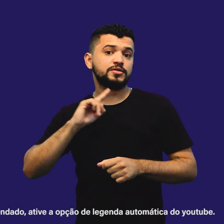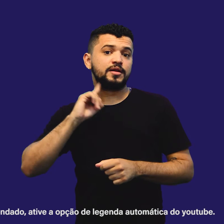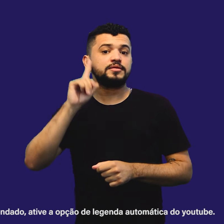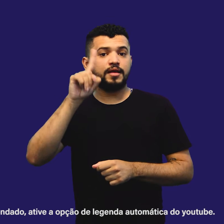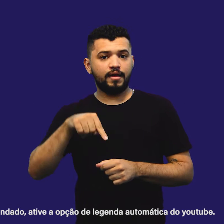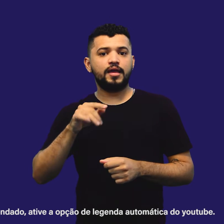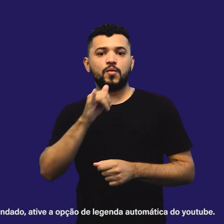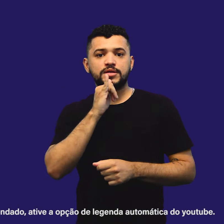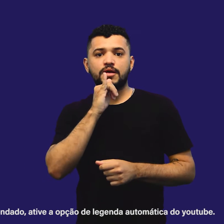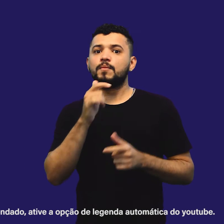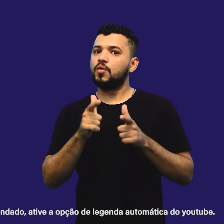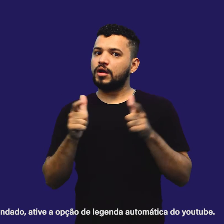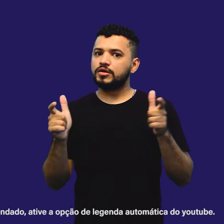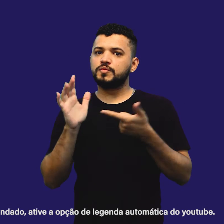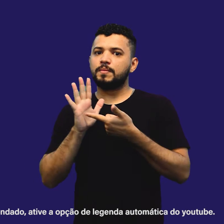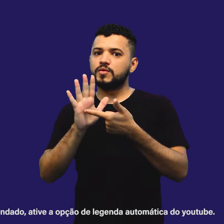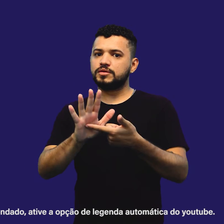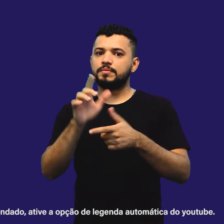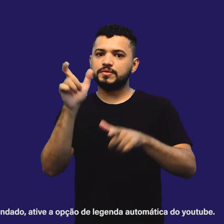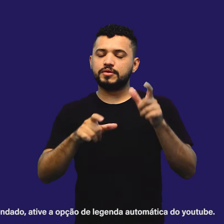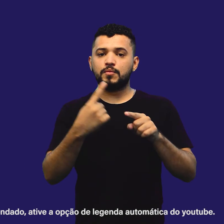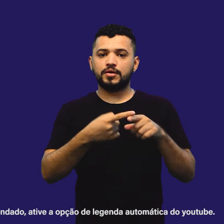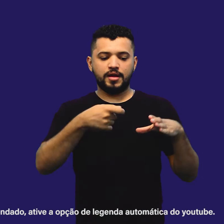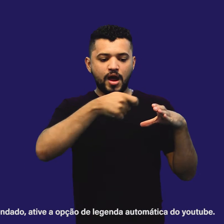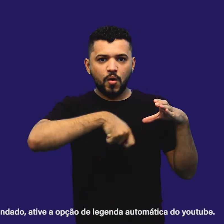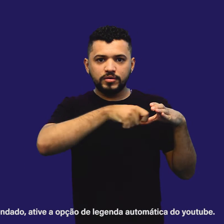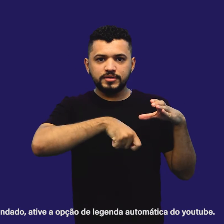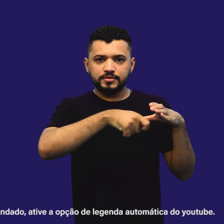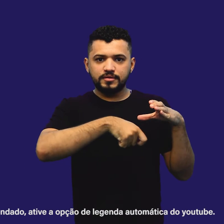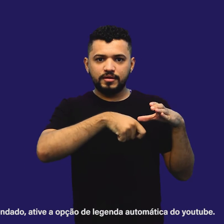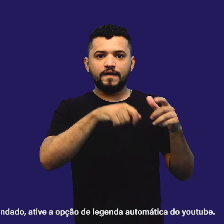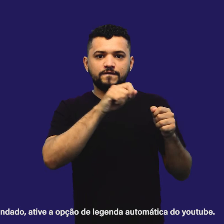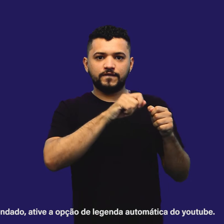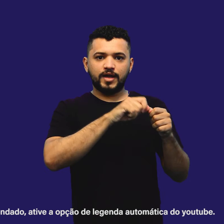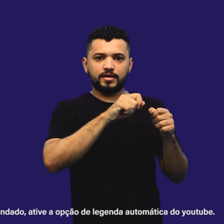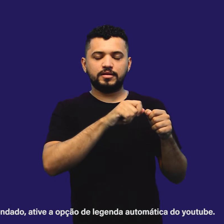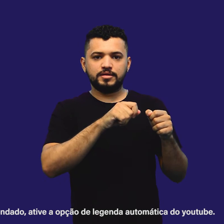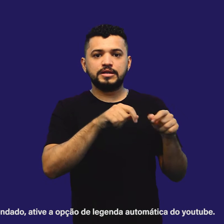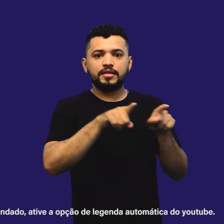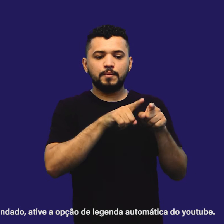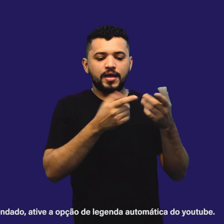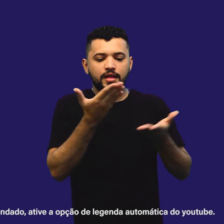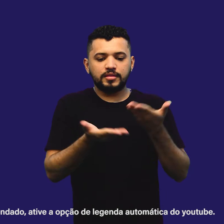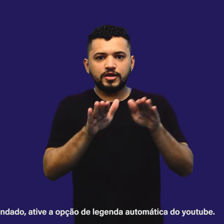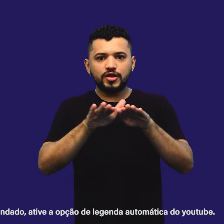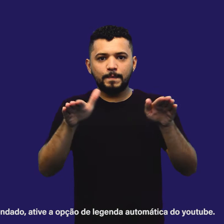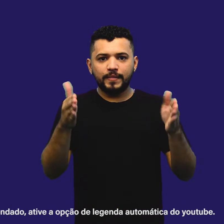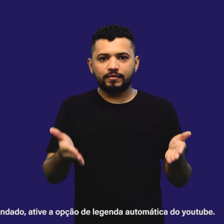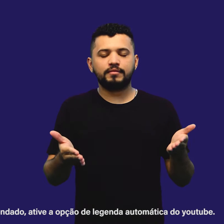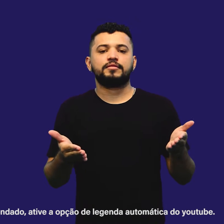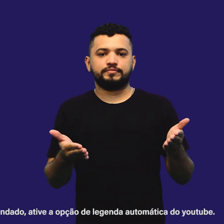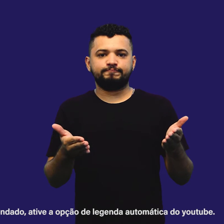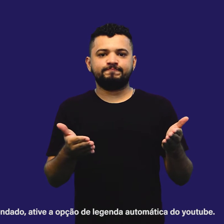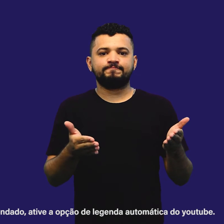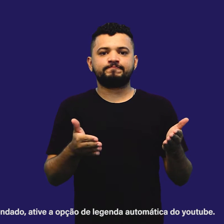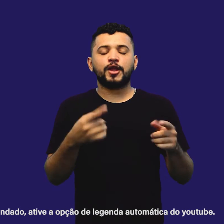naturalmente a nossa cozinha já sai do quintal, vai para a cozinha e é servida à mesa. Então, eu acho que é esse conceito que está sendo cada vez